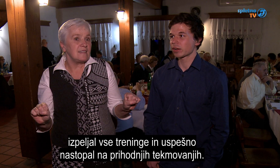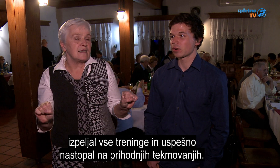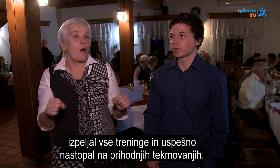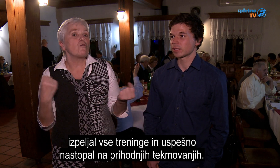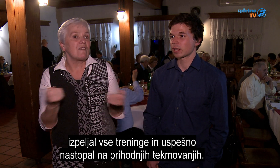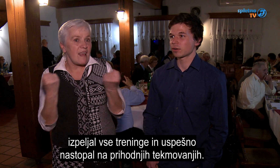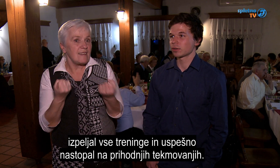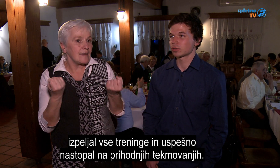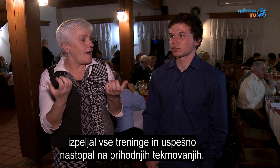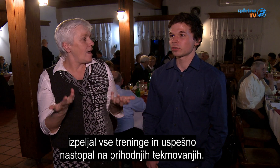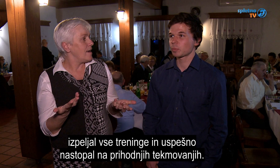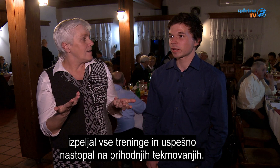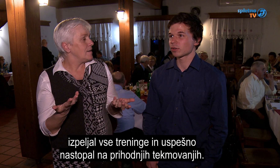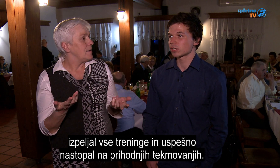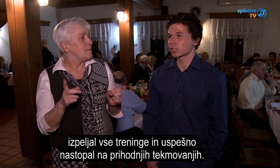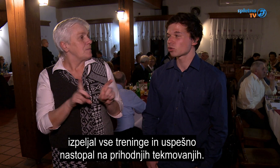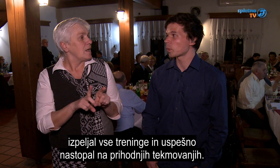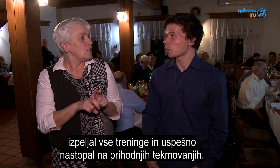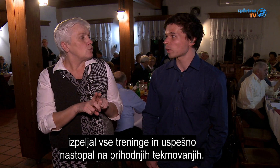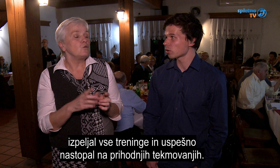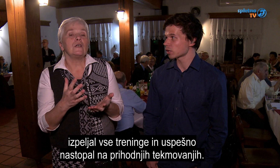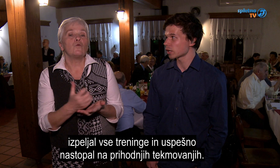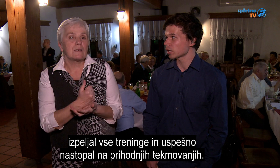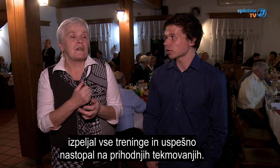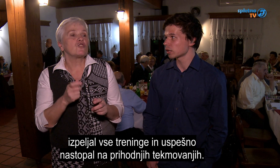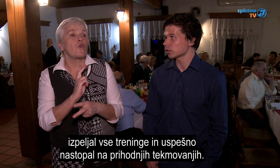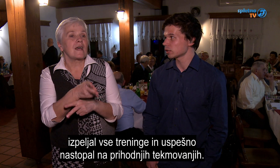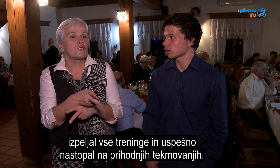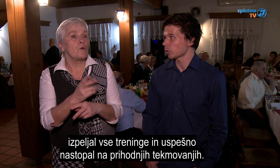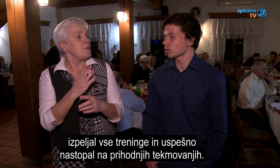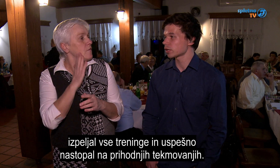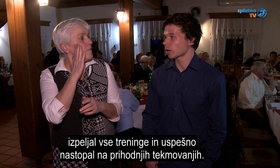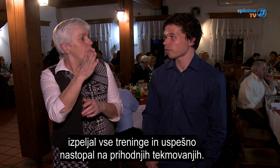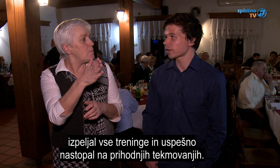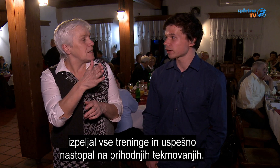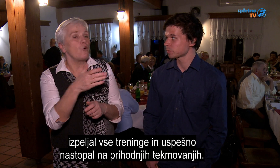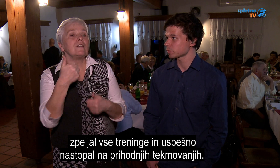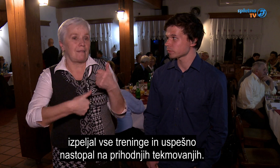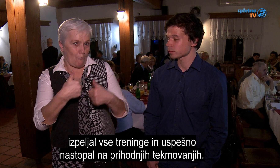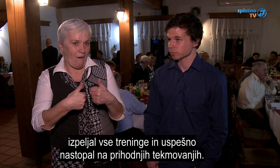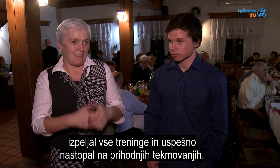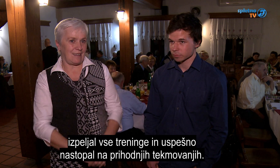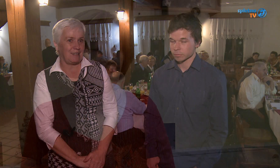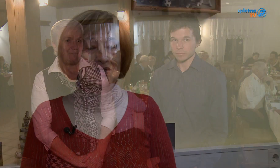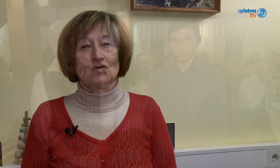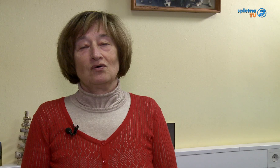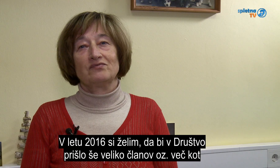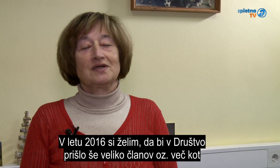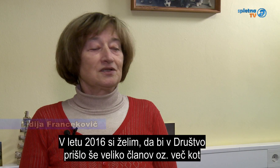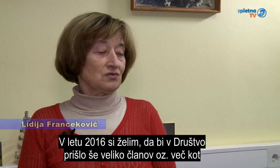treningov in tako tudi uspešno nastopil na prihodnjih tekmovanjih. No, v letu